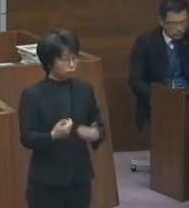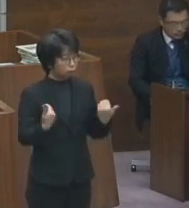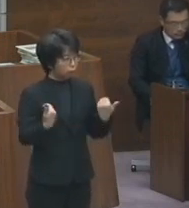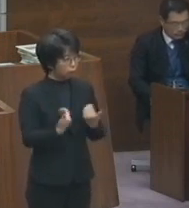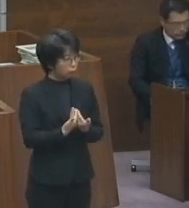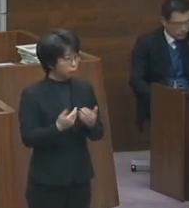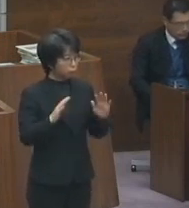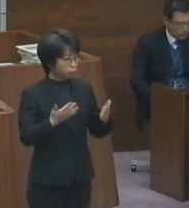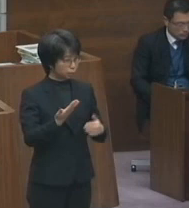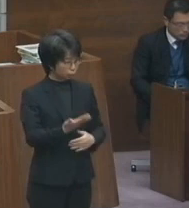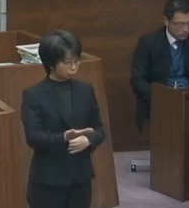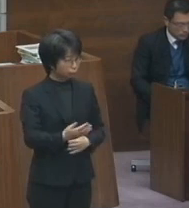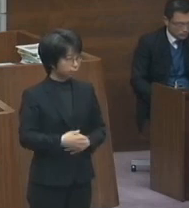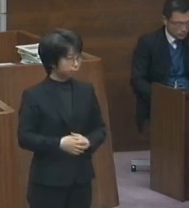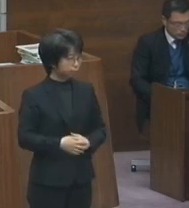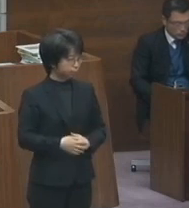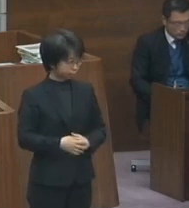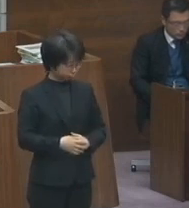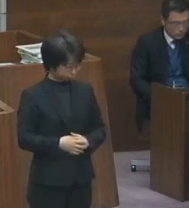議ございませんか。